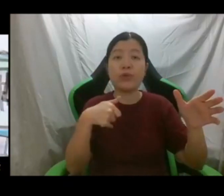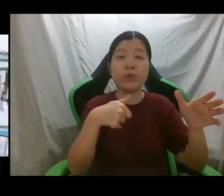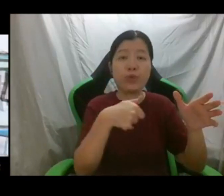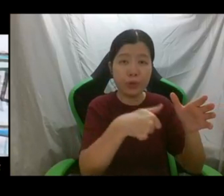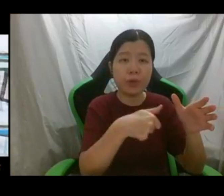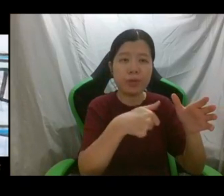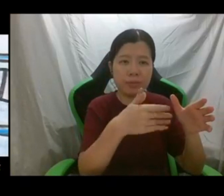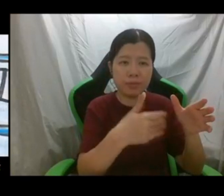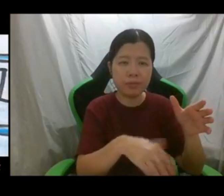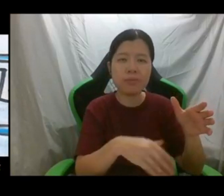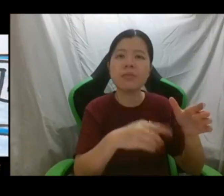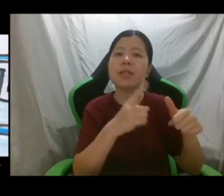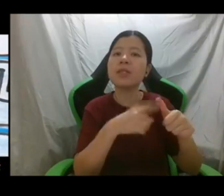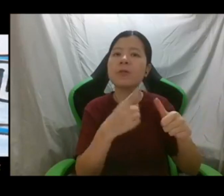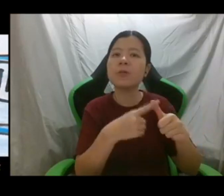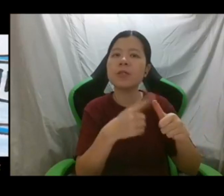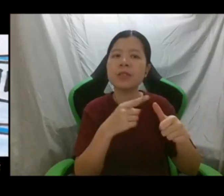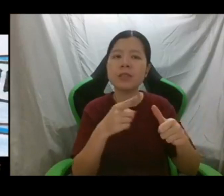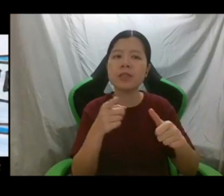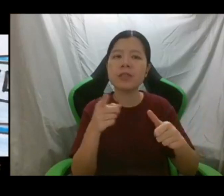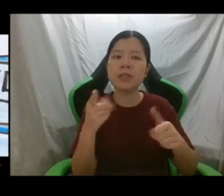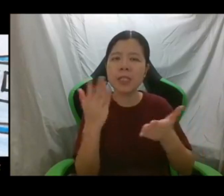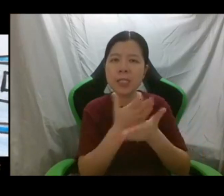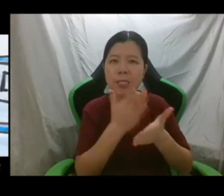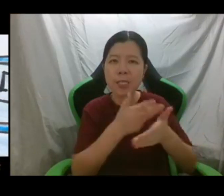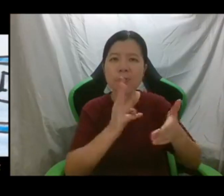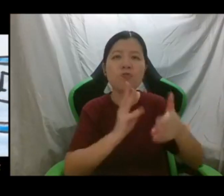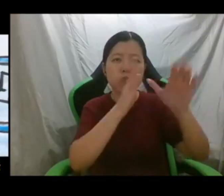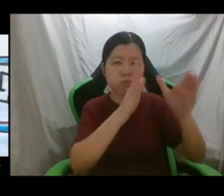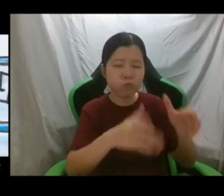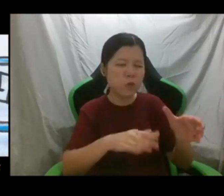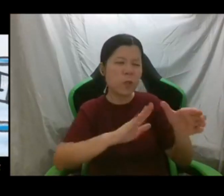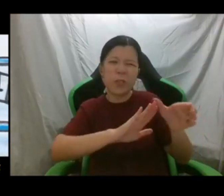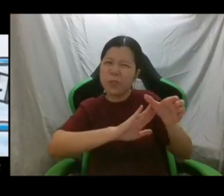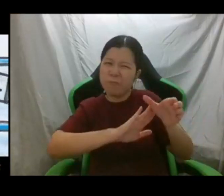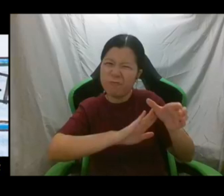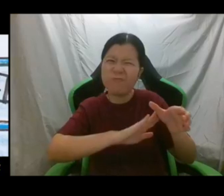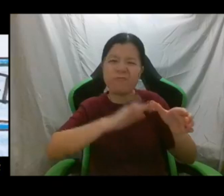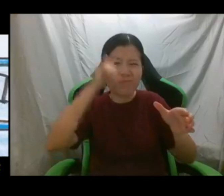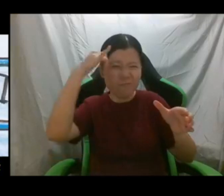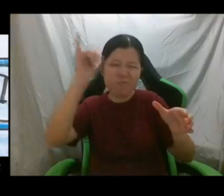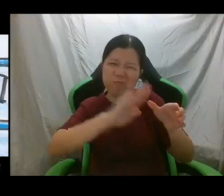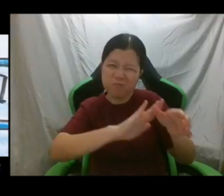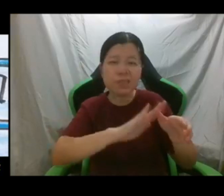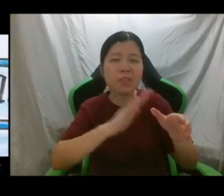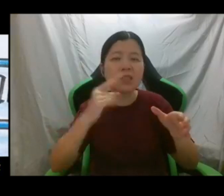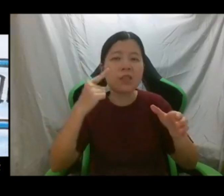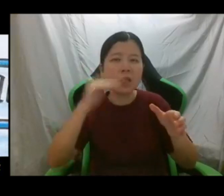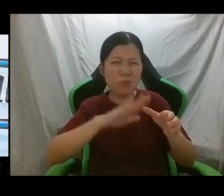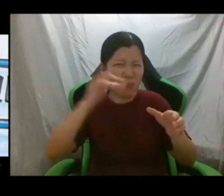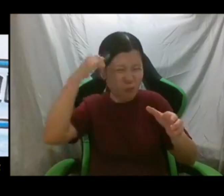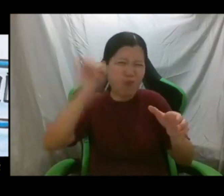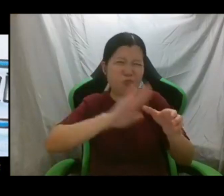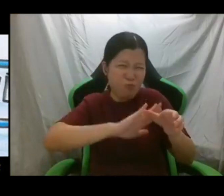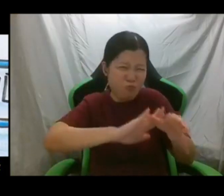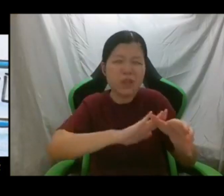司馬光首先試下用力推個水缸，希望可以將個水缸推跌，